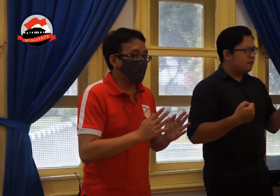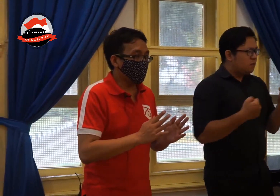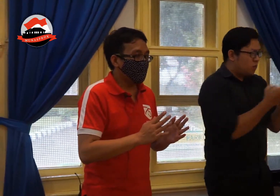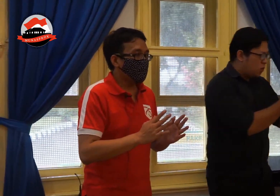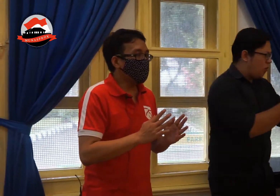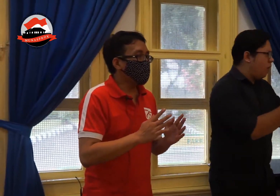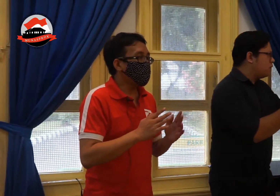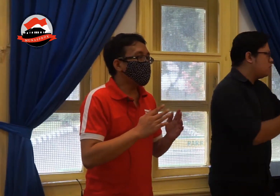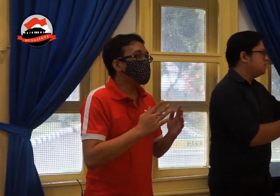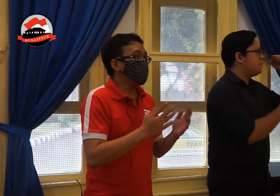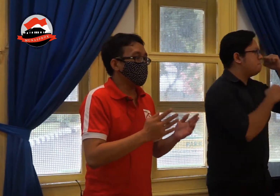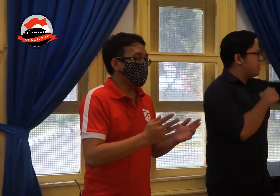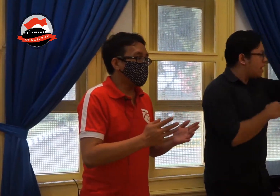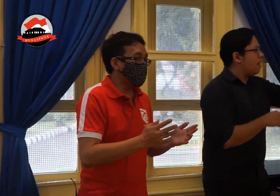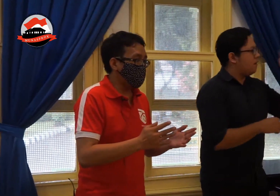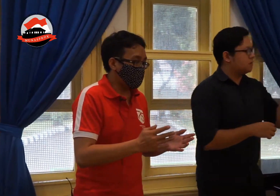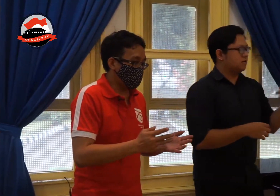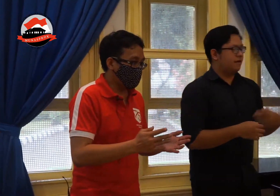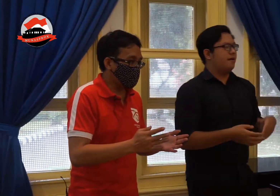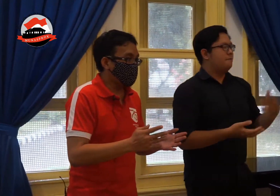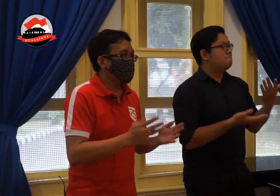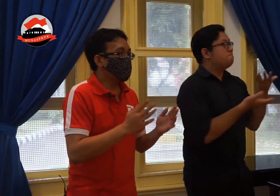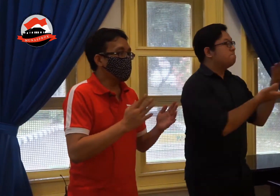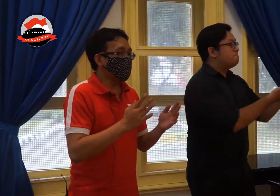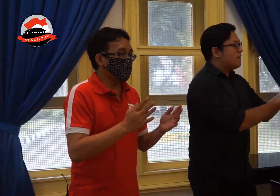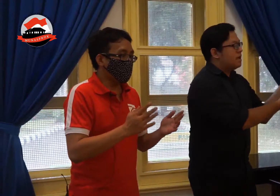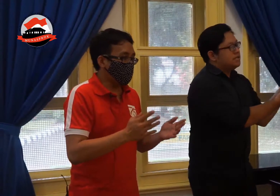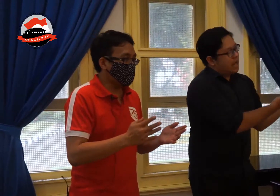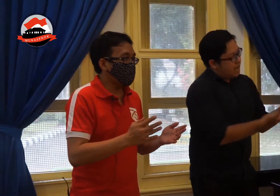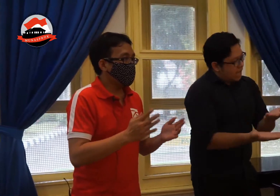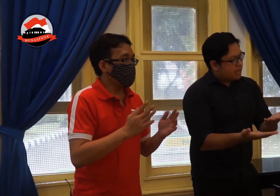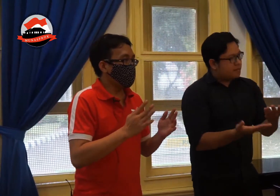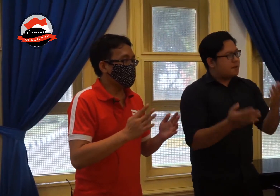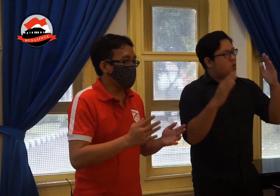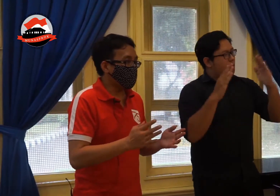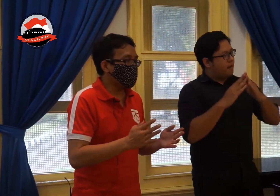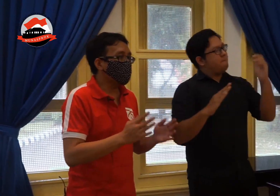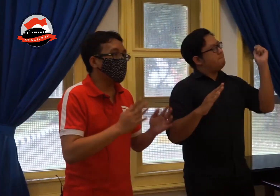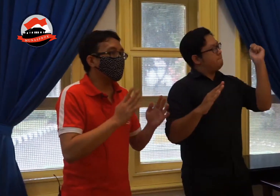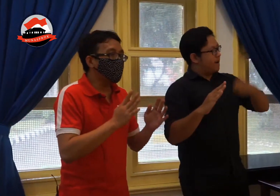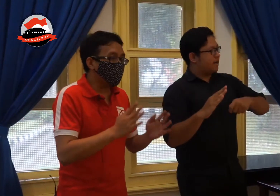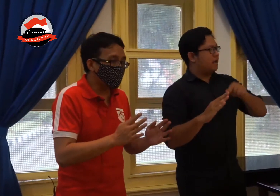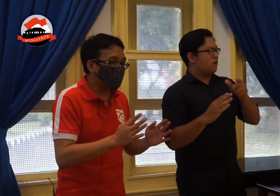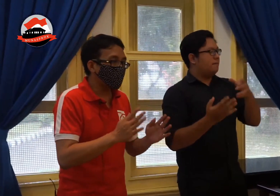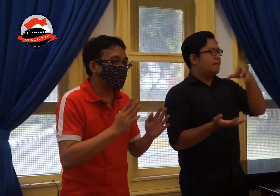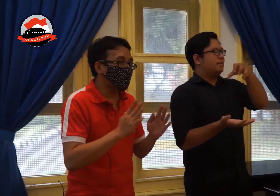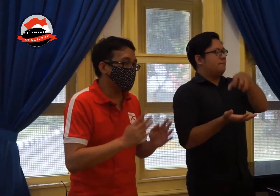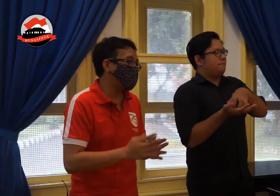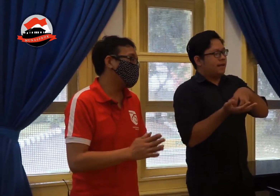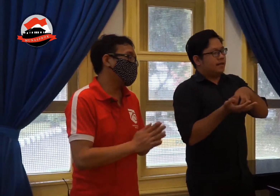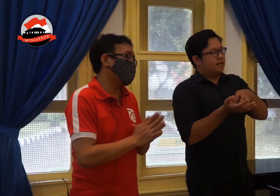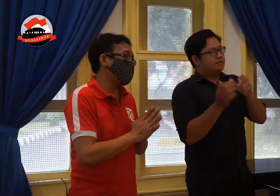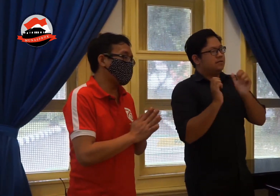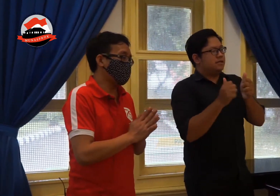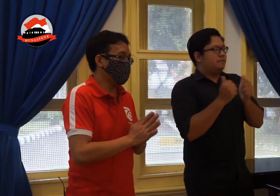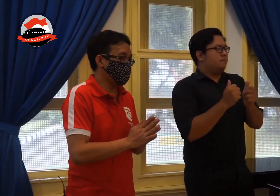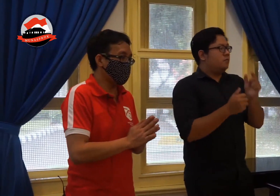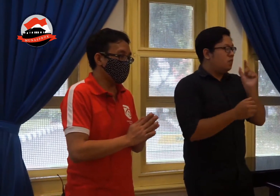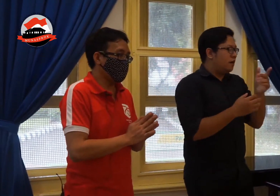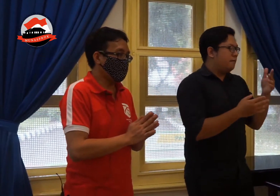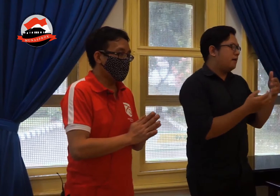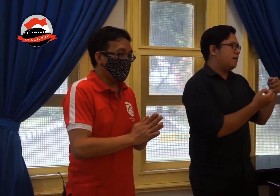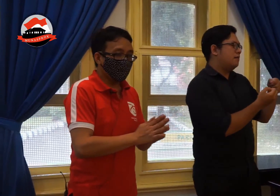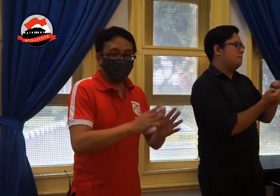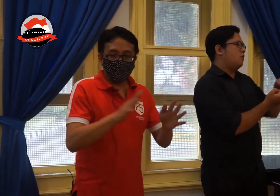Laksamana Maeda memberikan izin, silahkan gunakan rumah saya sebagai tempat persiapan kemerdekaan